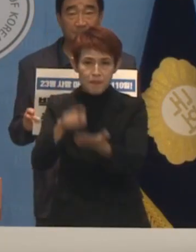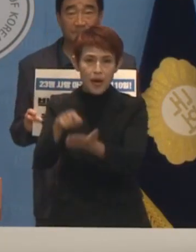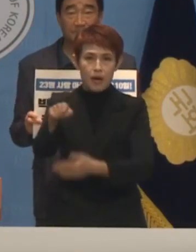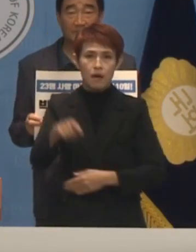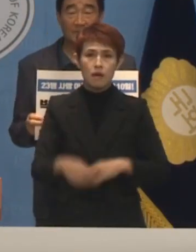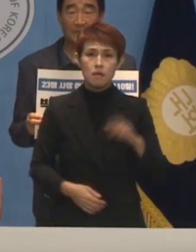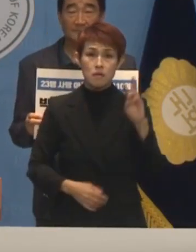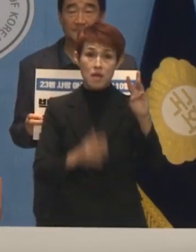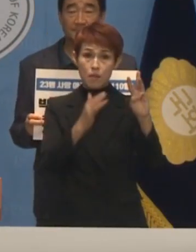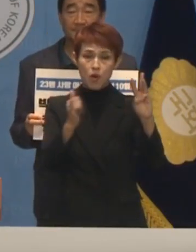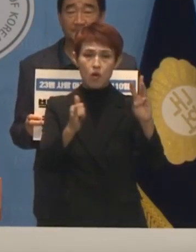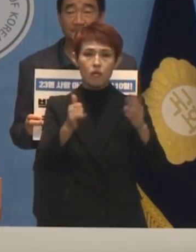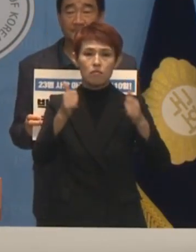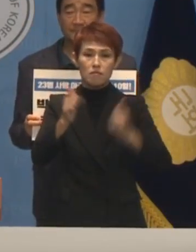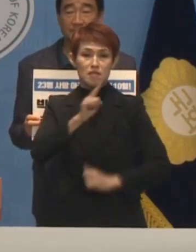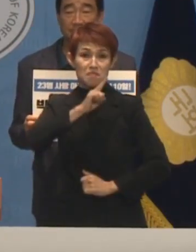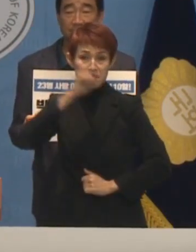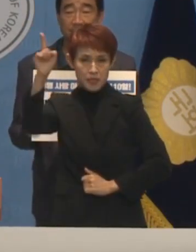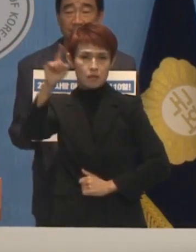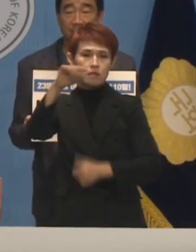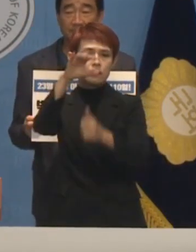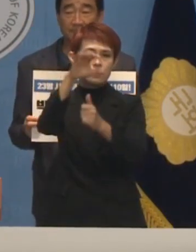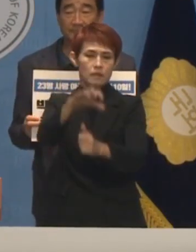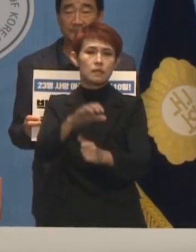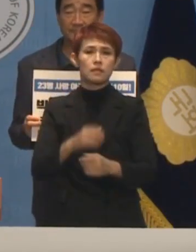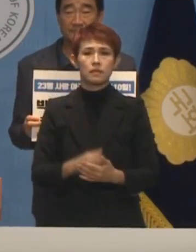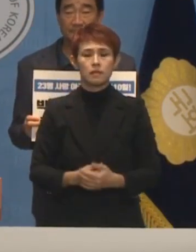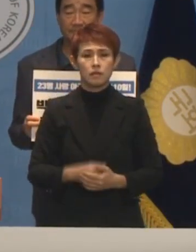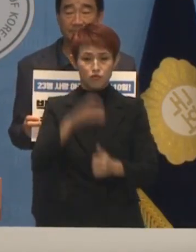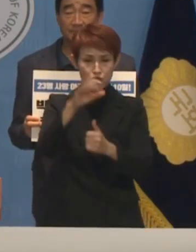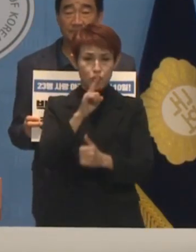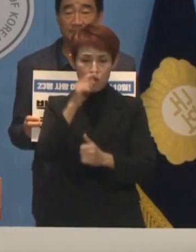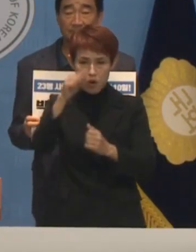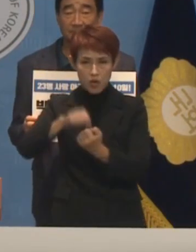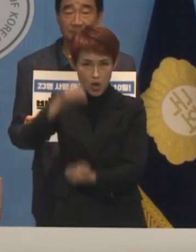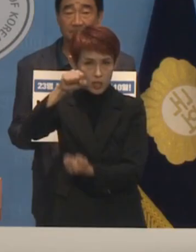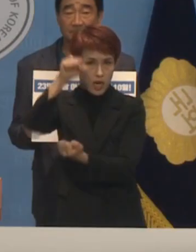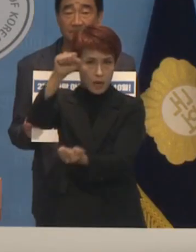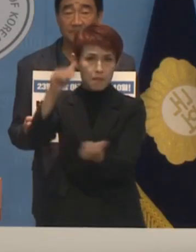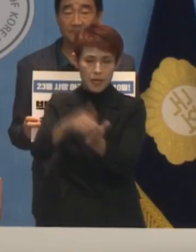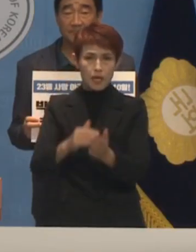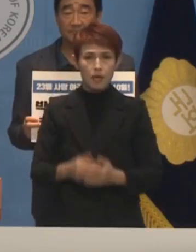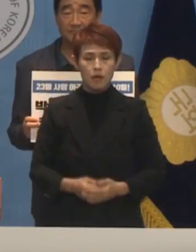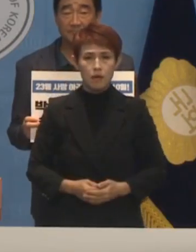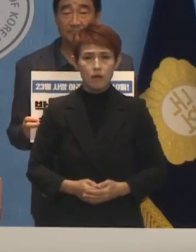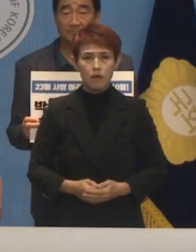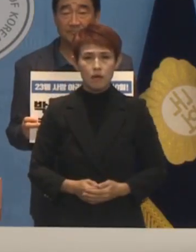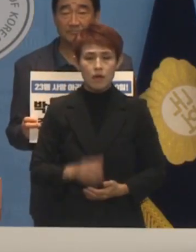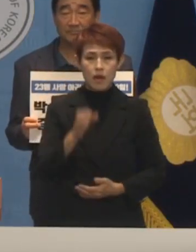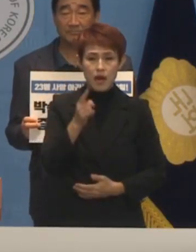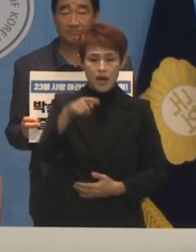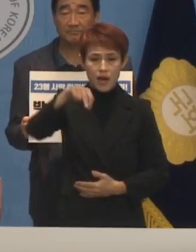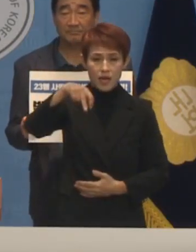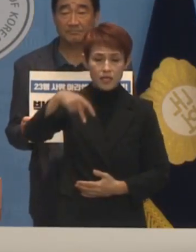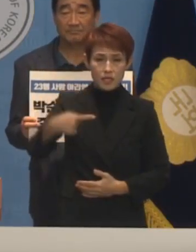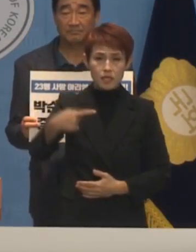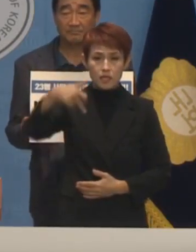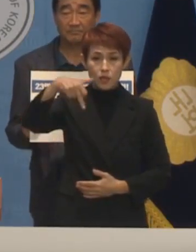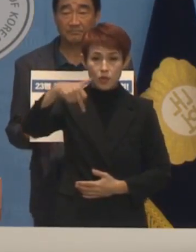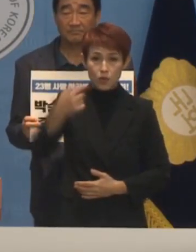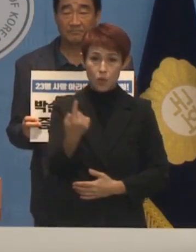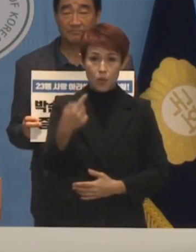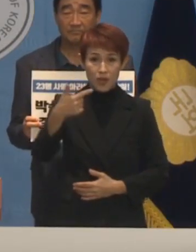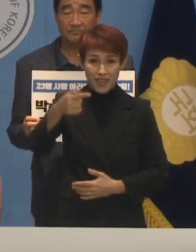3명이 구속영장이 청구됐습니다. 그리고 실제적으로 에스코넥이 아리셀에